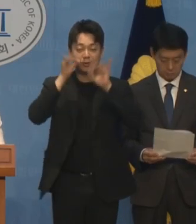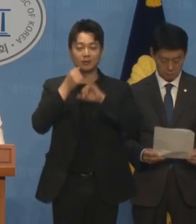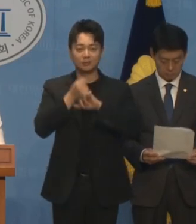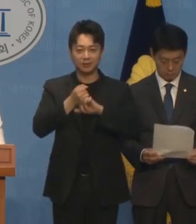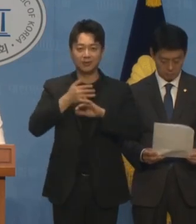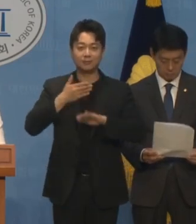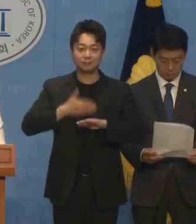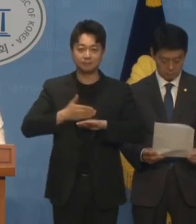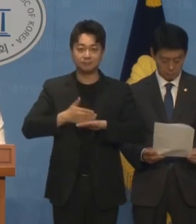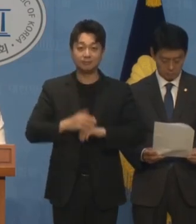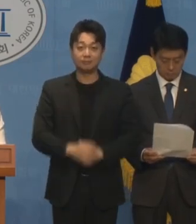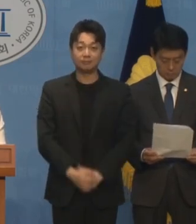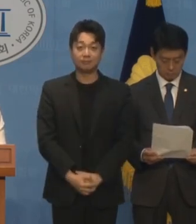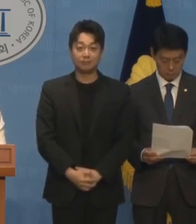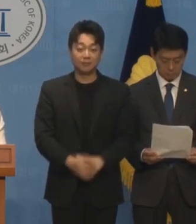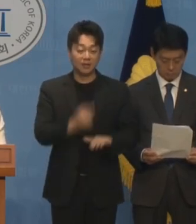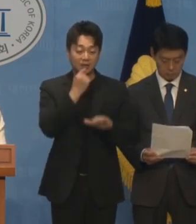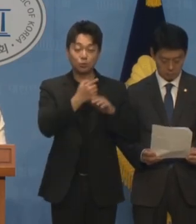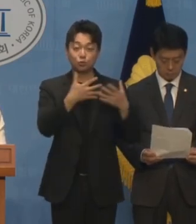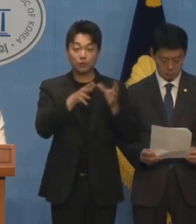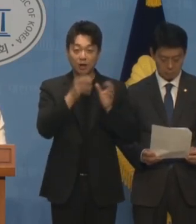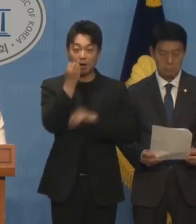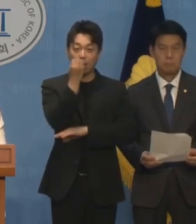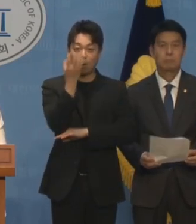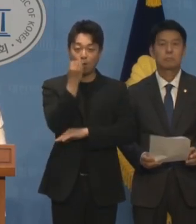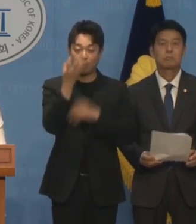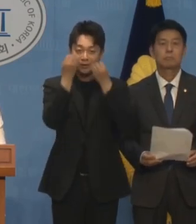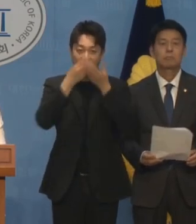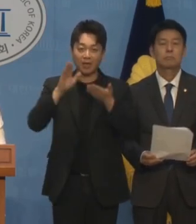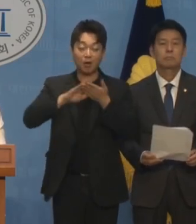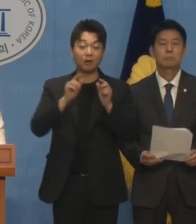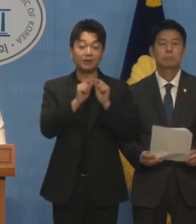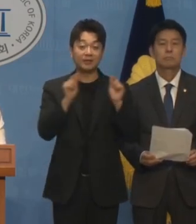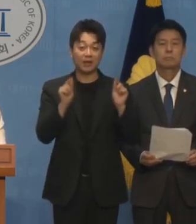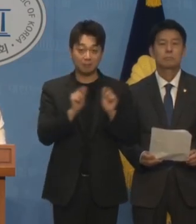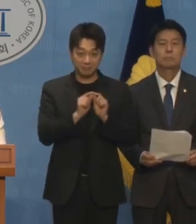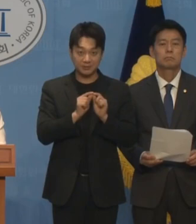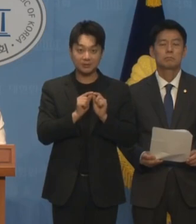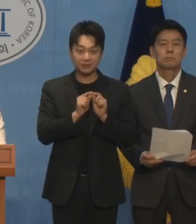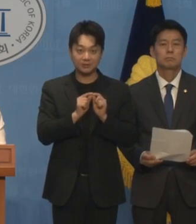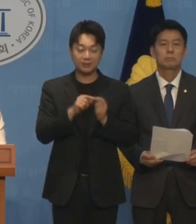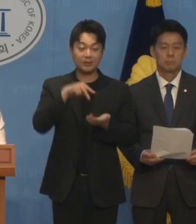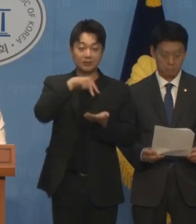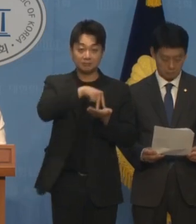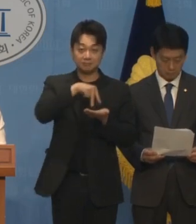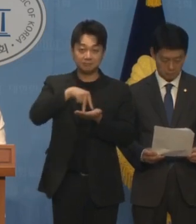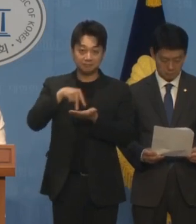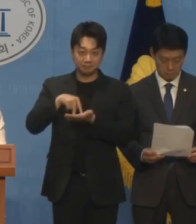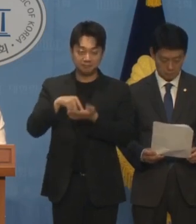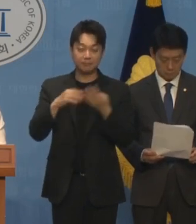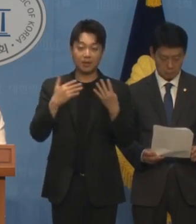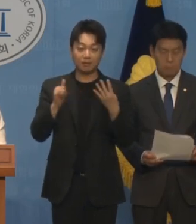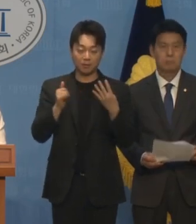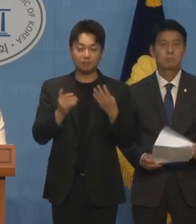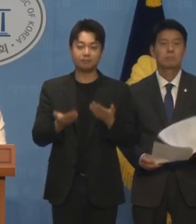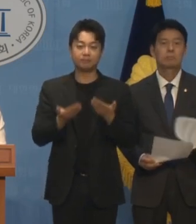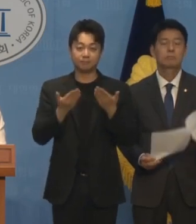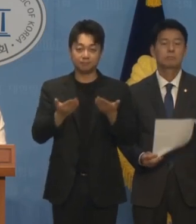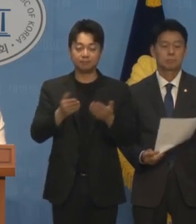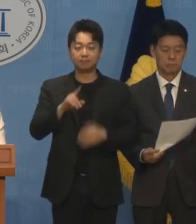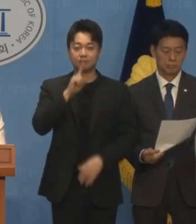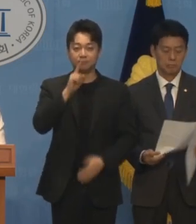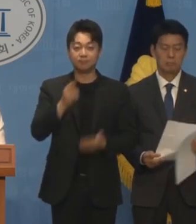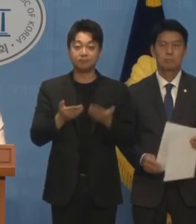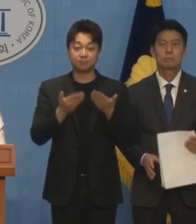감사합니다. 더불어민주당 언론개혁 TF 한준호 단장, 김현, 곽상원, 이훈기,